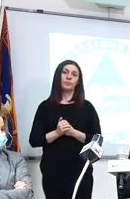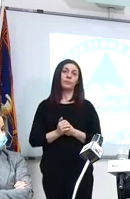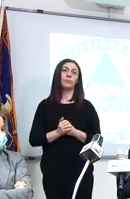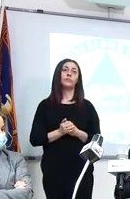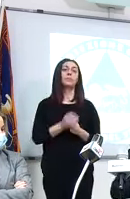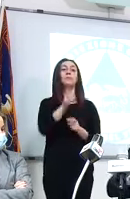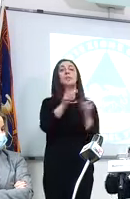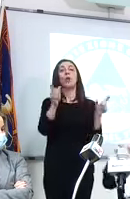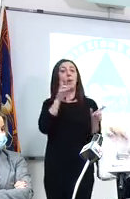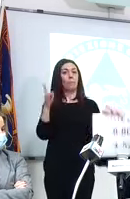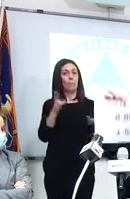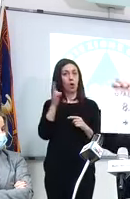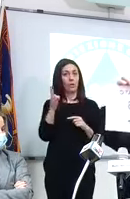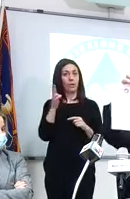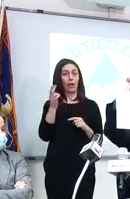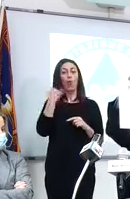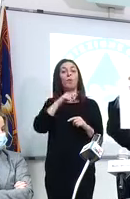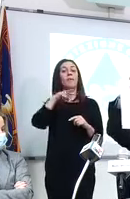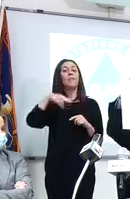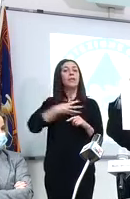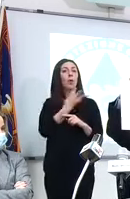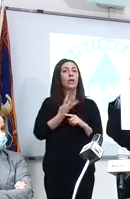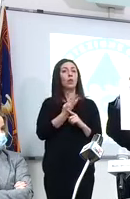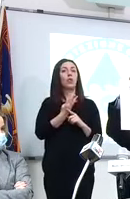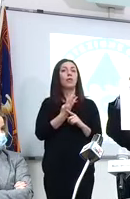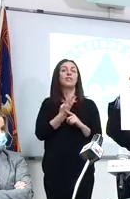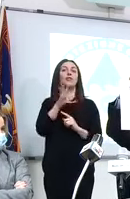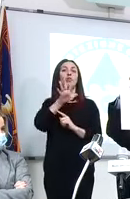Morti nelle ultime 24 ore più 52.